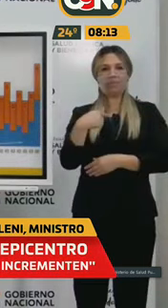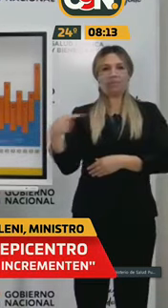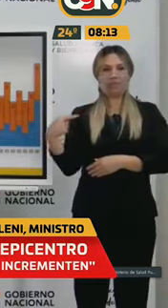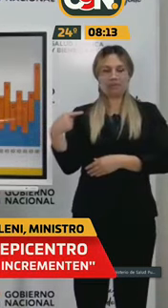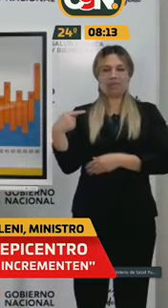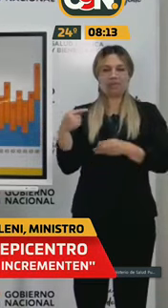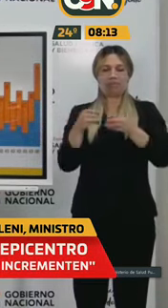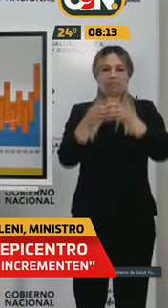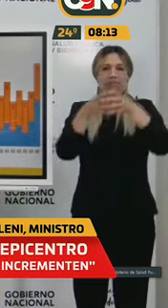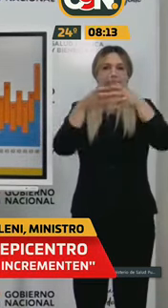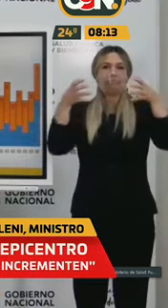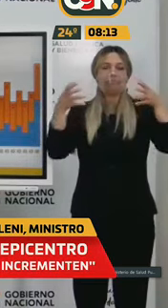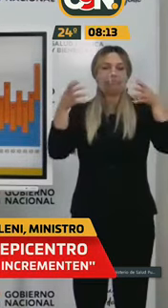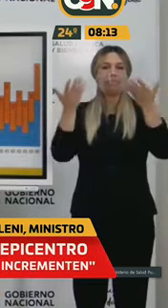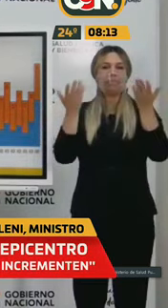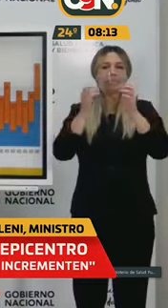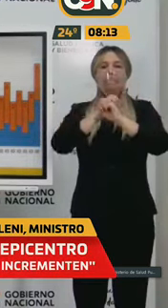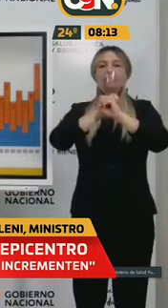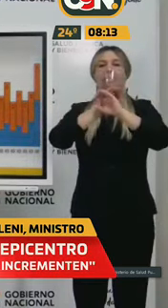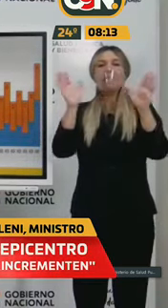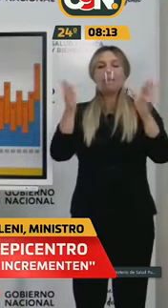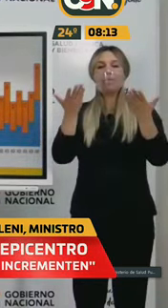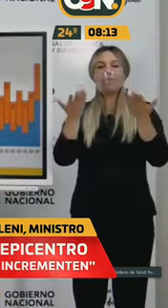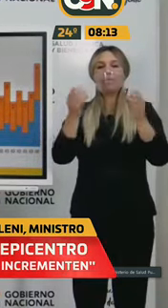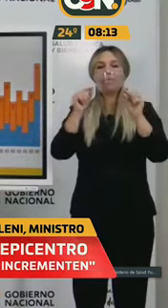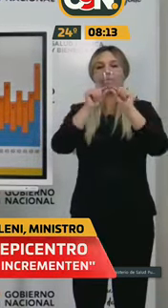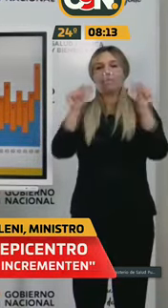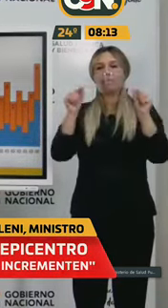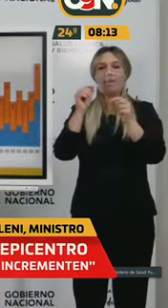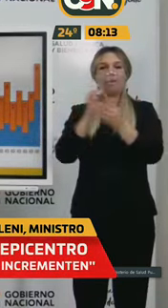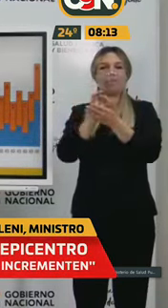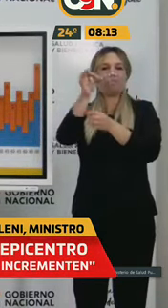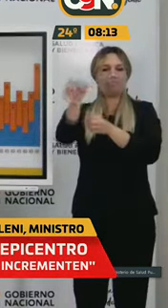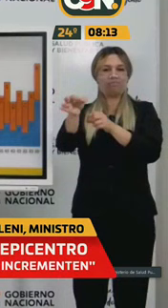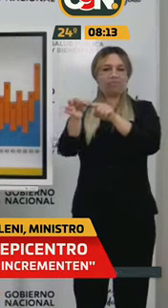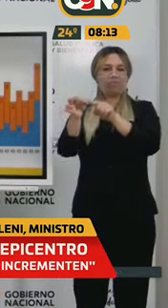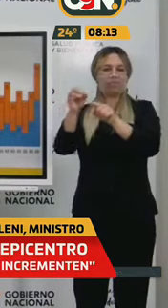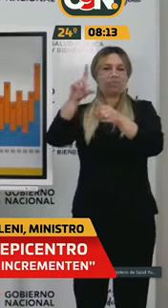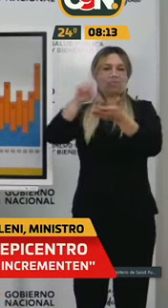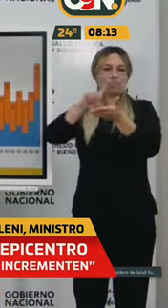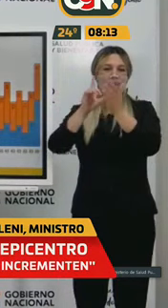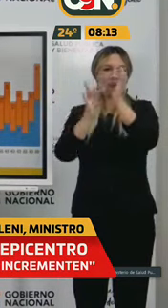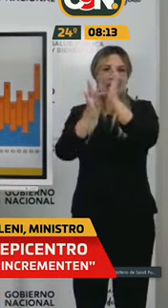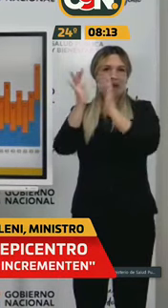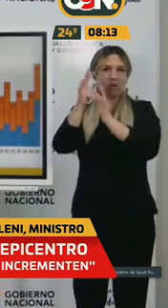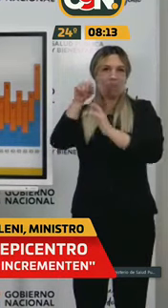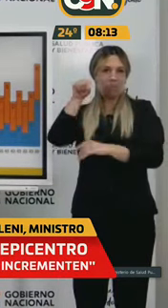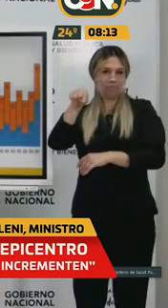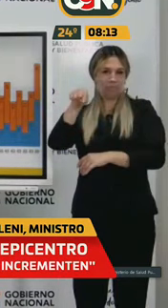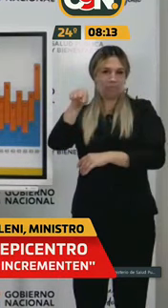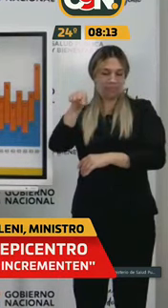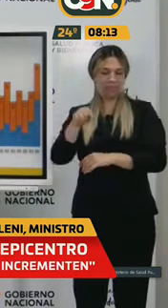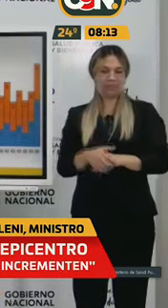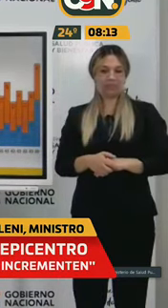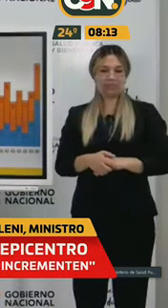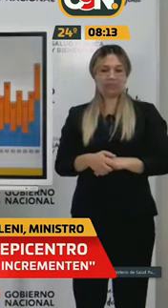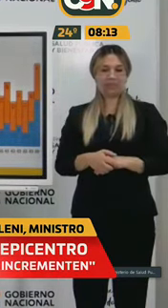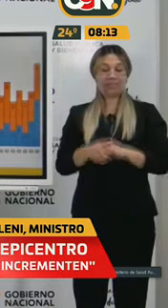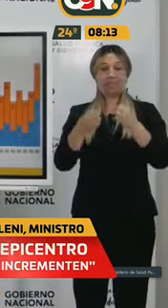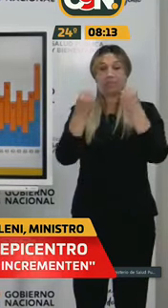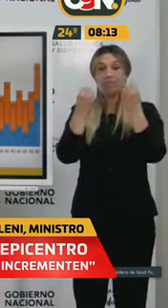se ha dado claramente a expensas del distrito de Caacupé. Entonces, esto de alguna